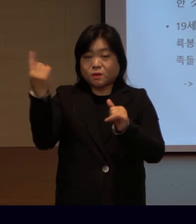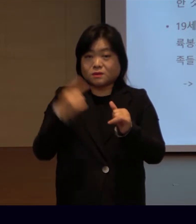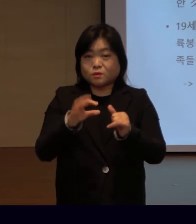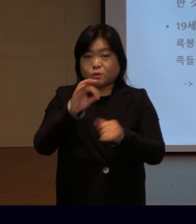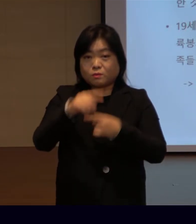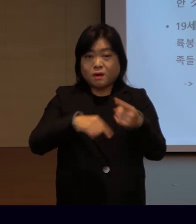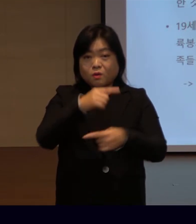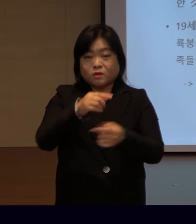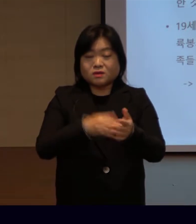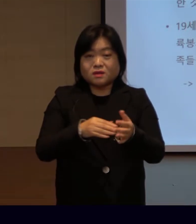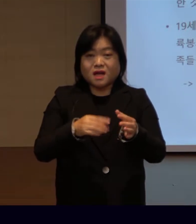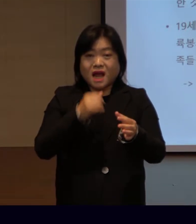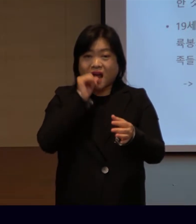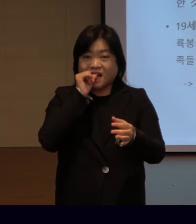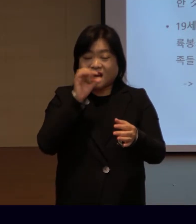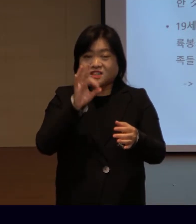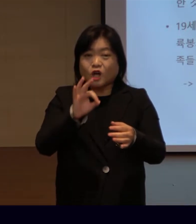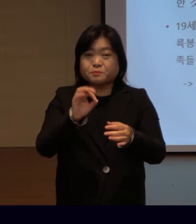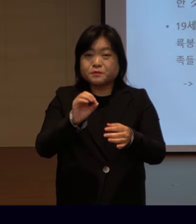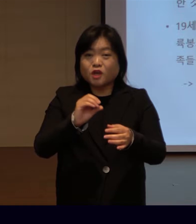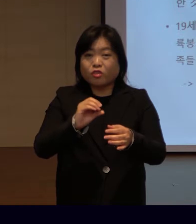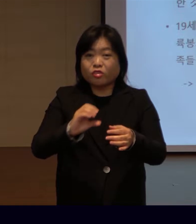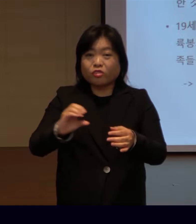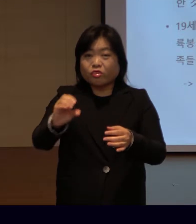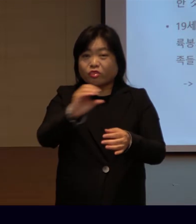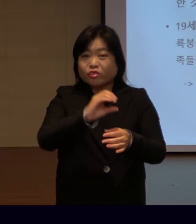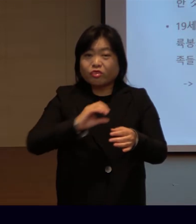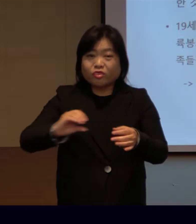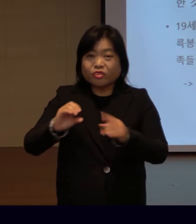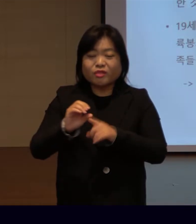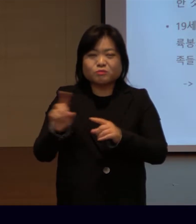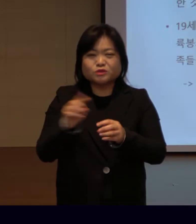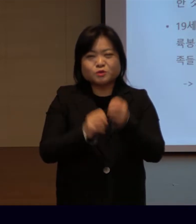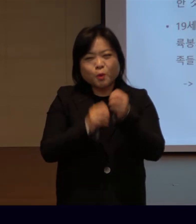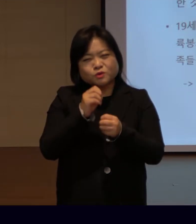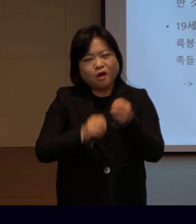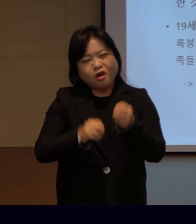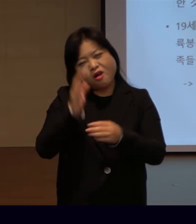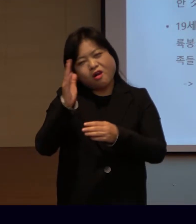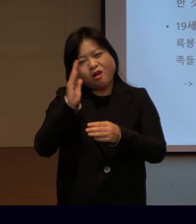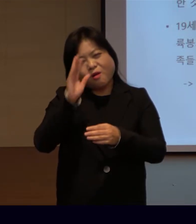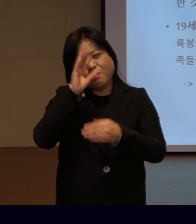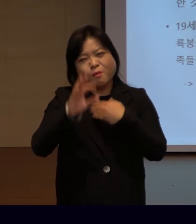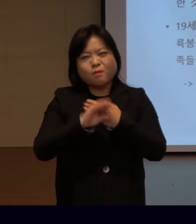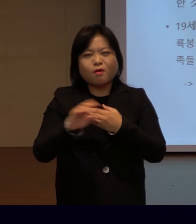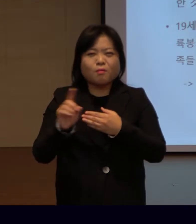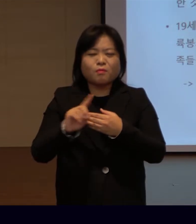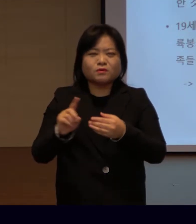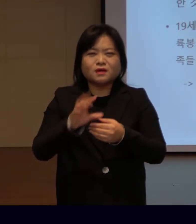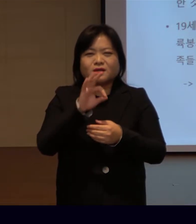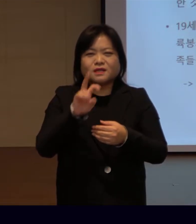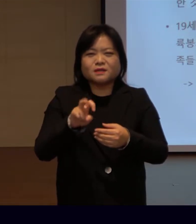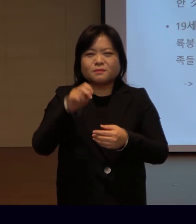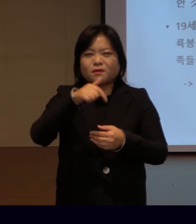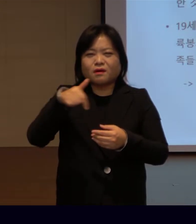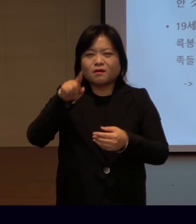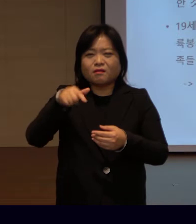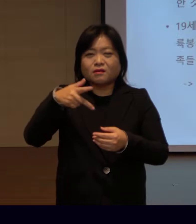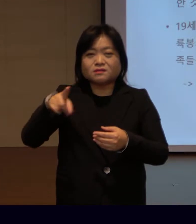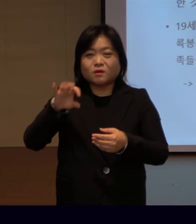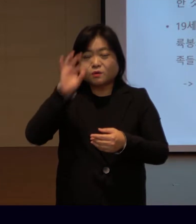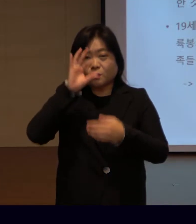막 앞에 이만큼 쌓여 있었다. 그다음에 소설 뭐 옛날 뭐 임꺽정이나 뭐 이런 소설을 봐도